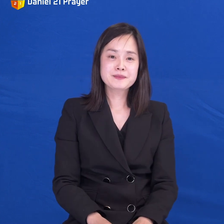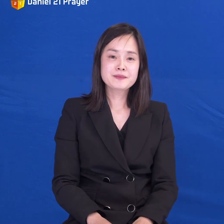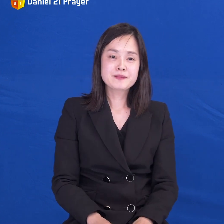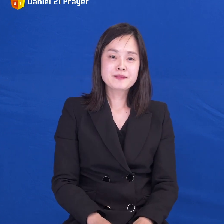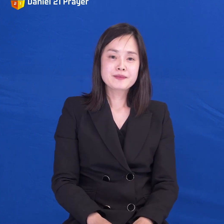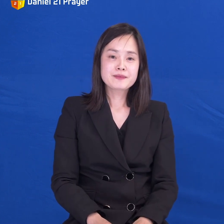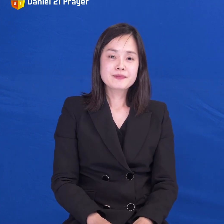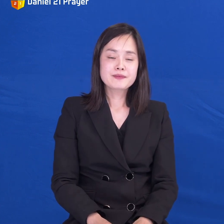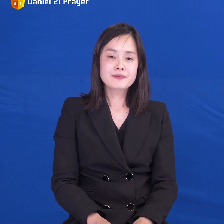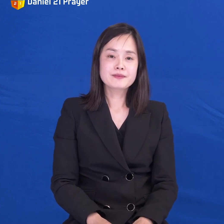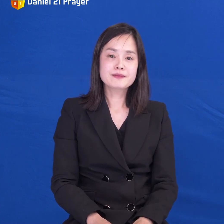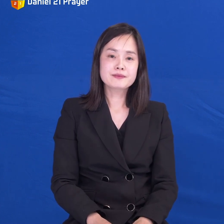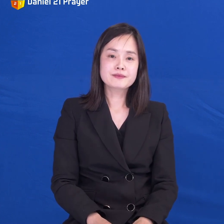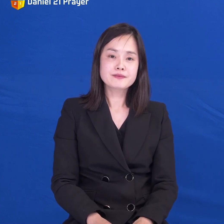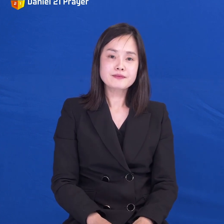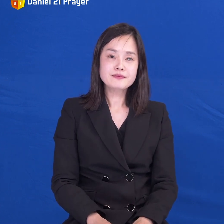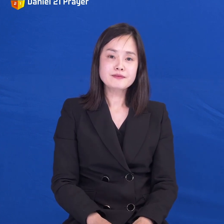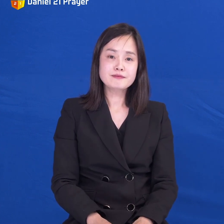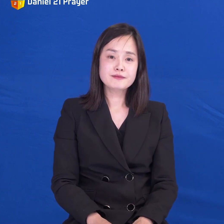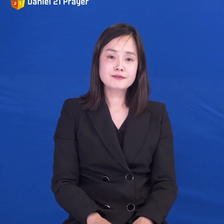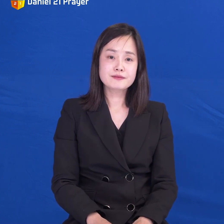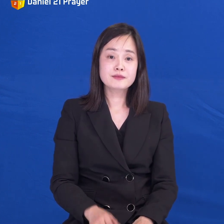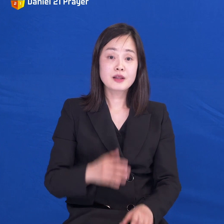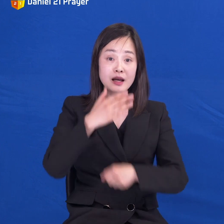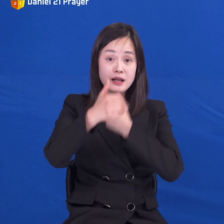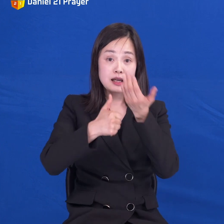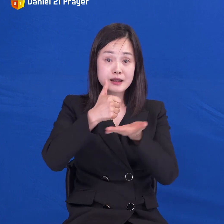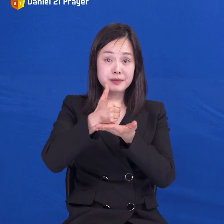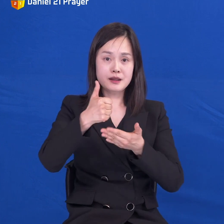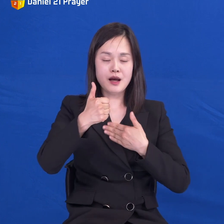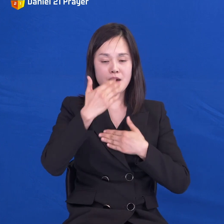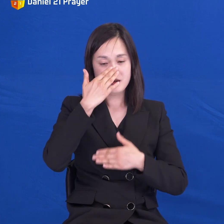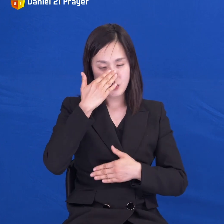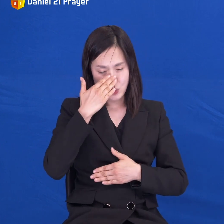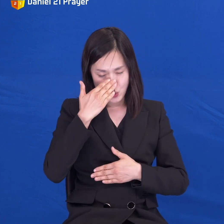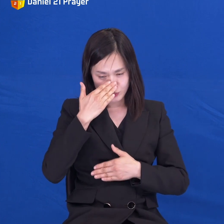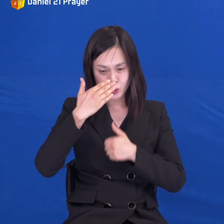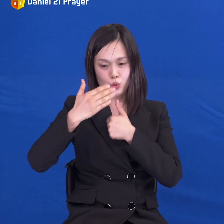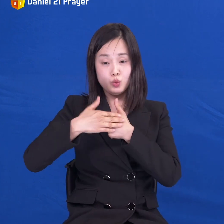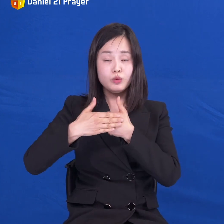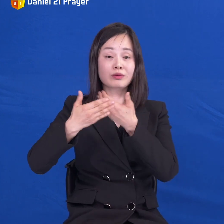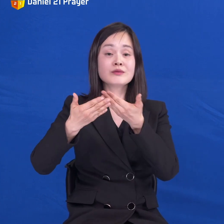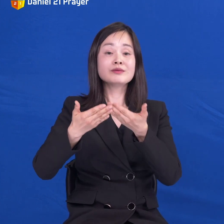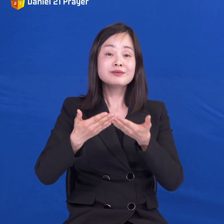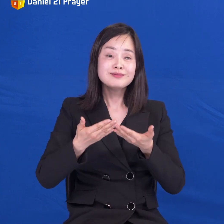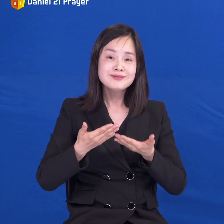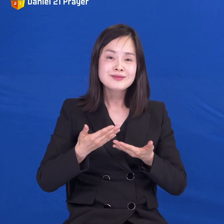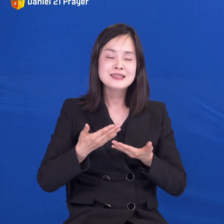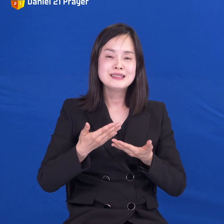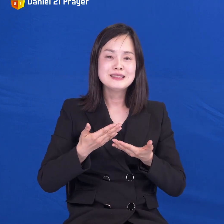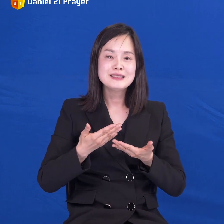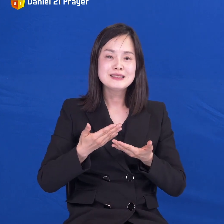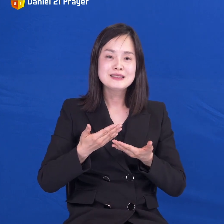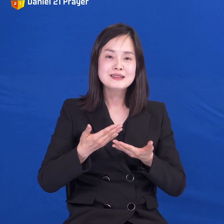이제 이렇게 낮아지는데 하나님이 추락을 또 시켰어요. 정글에서